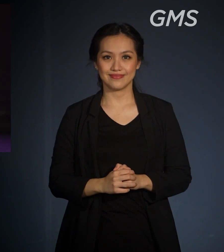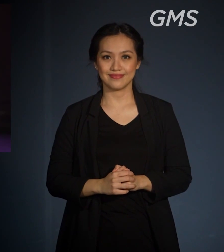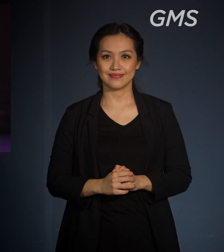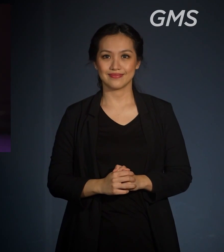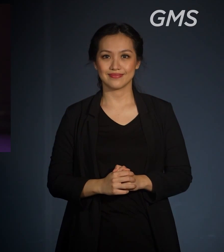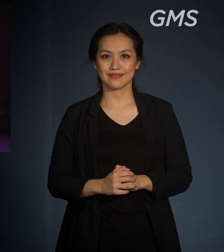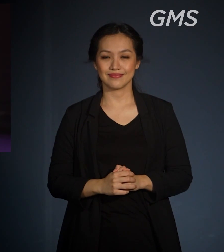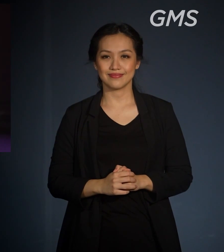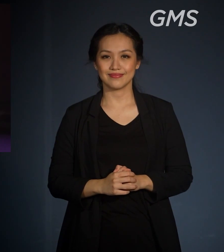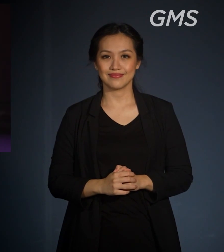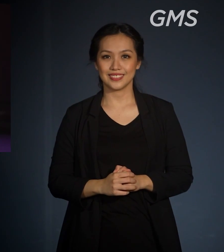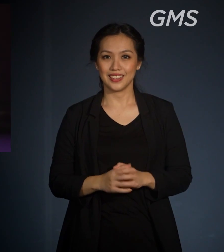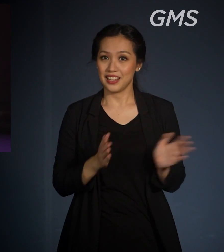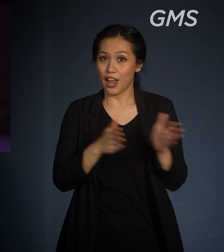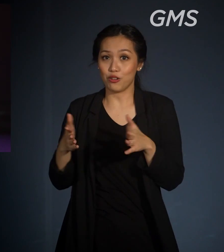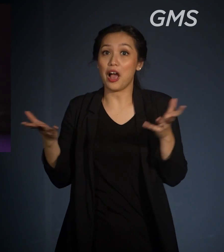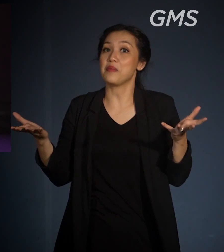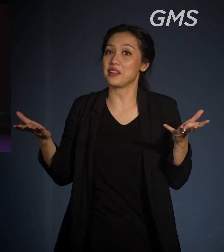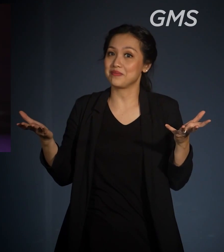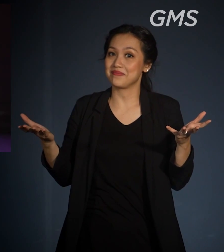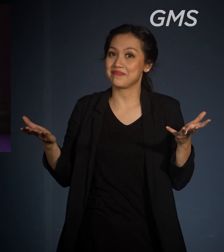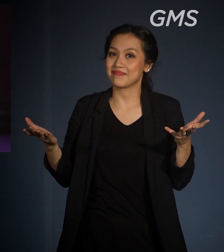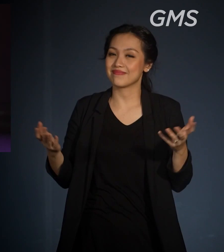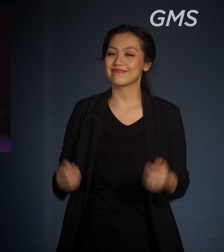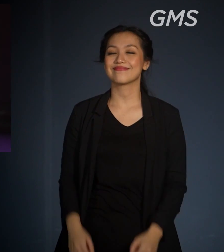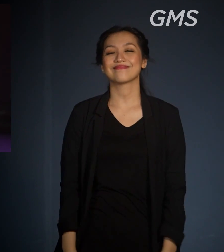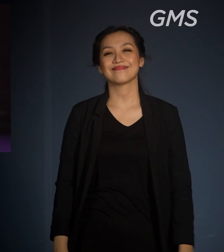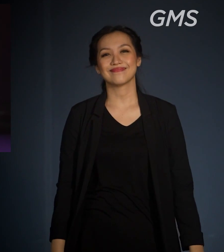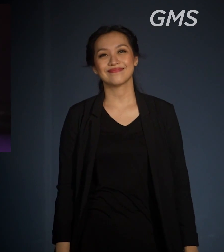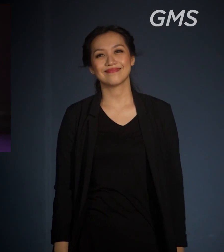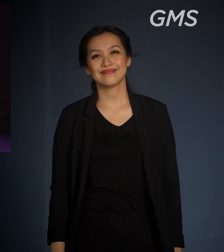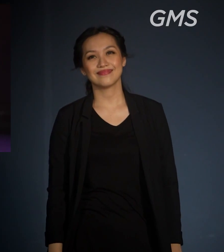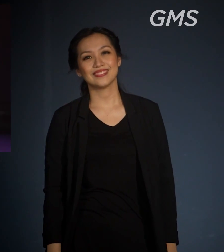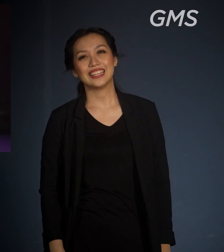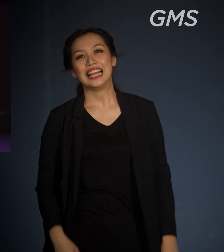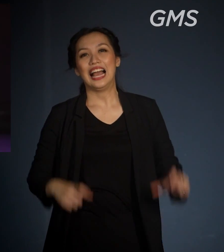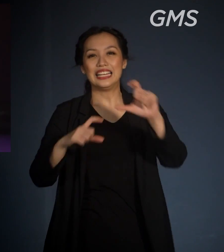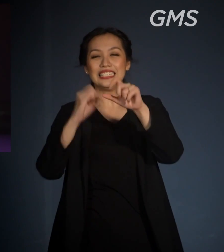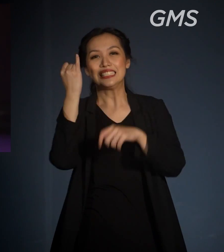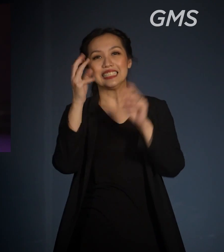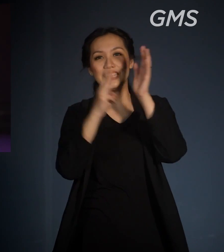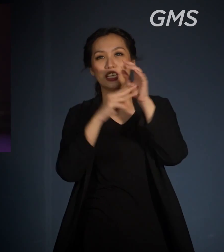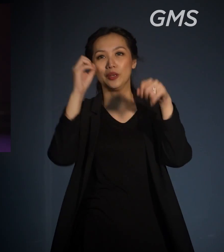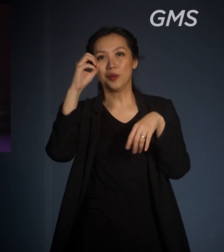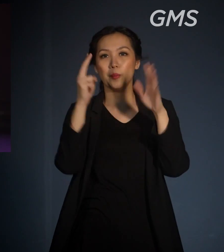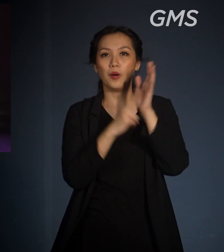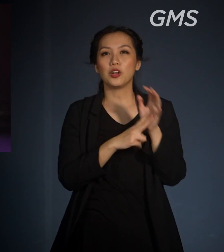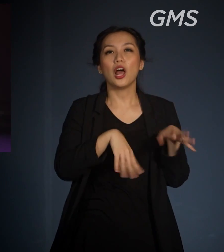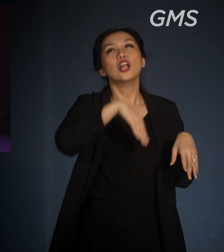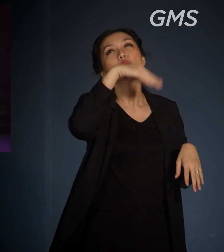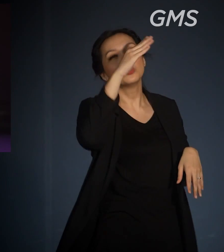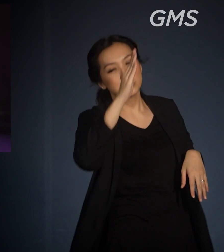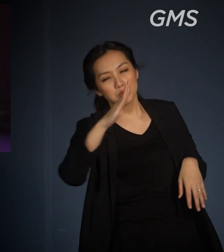Dan guess what? Memang saudara, Simon itu nggak punya pendirian. Satu kali dia pernah